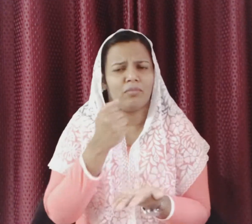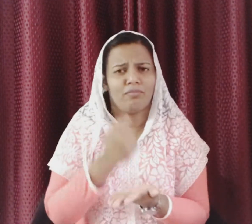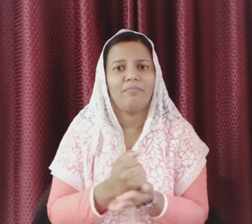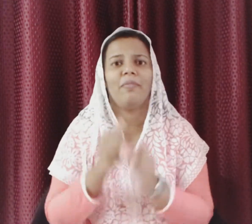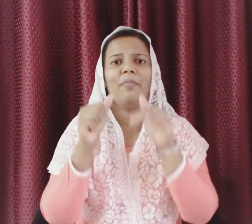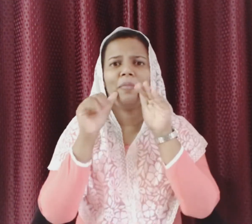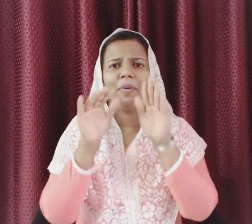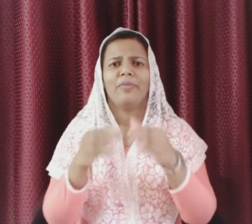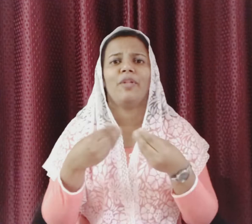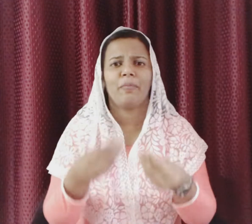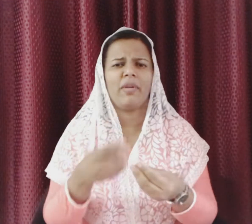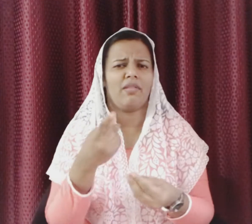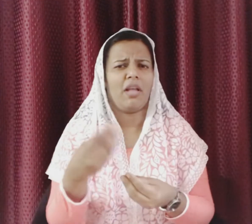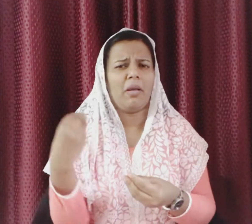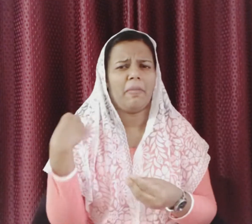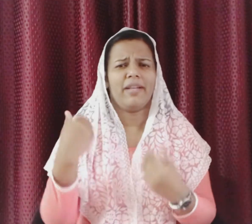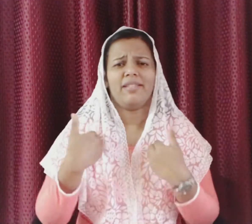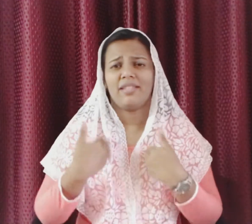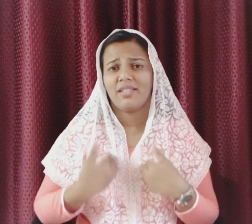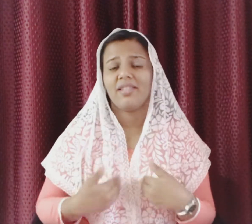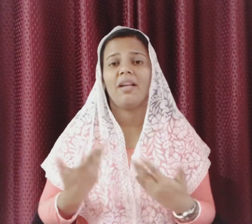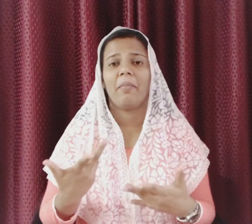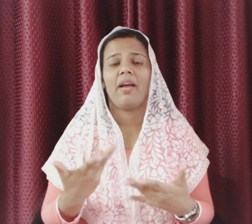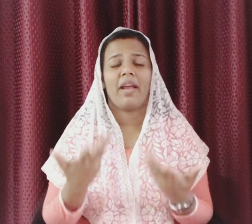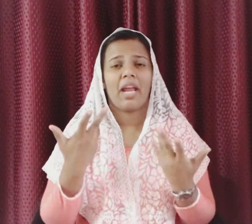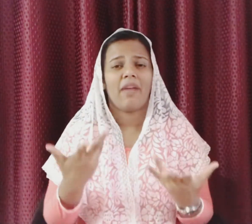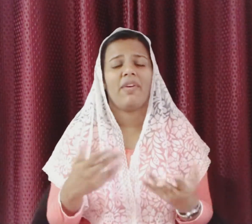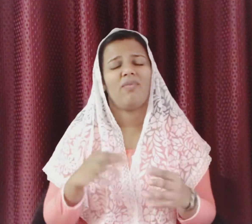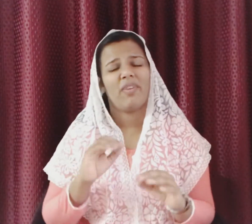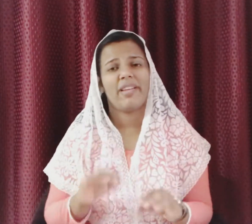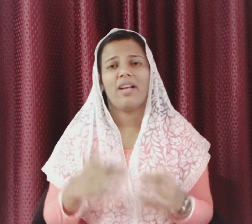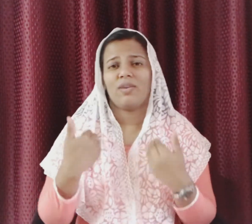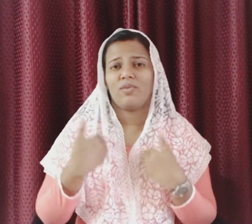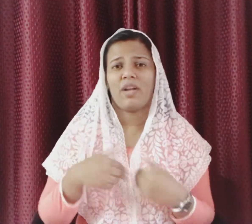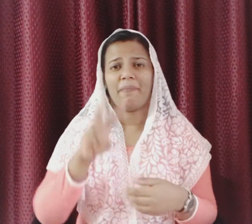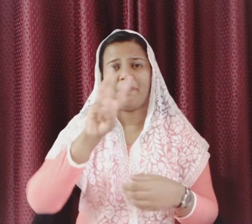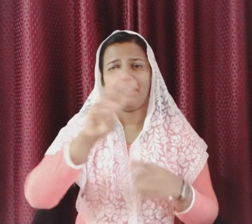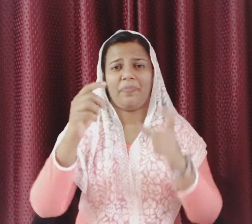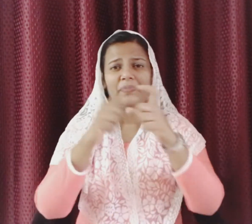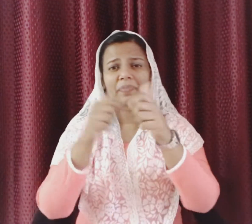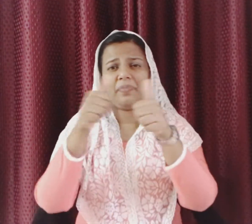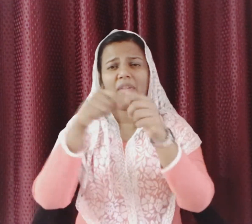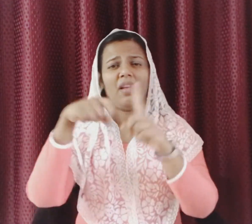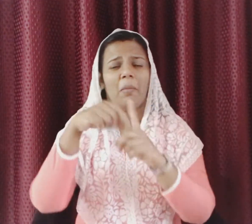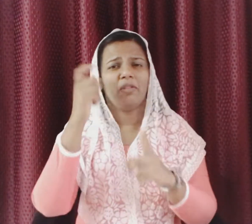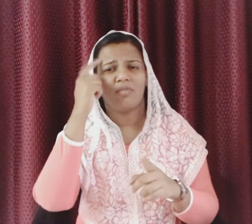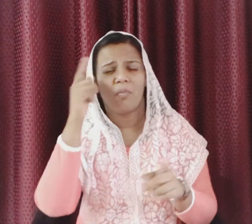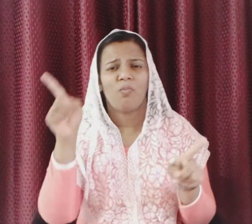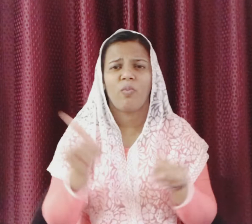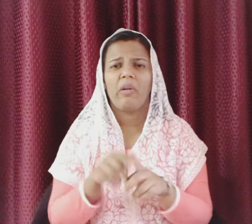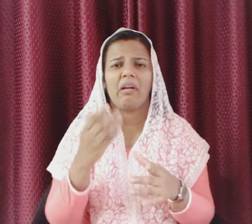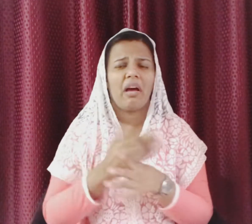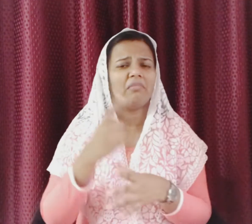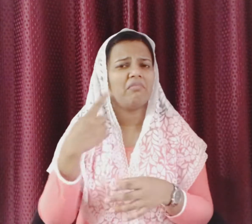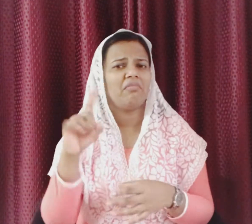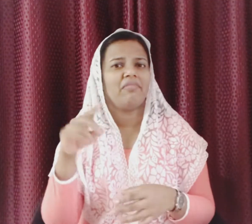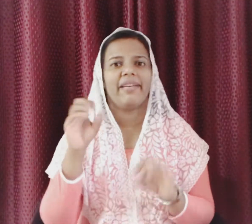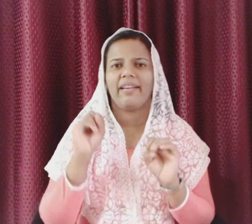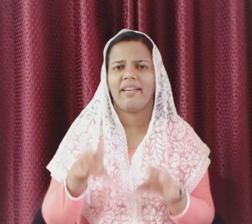പ്രാപിക്കും. ഇന്ന് ഏതെങ്കിലും വിഷയത്തിൽ നിങ്ങൾ തളർന്നിരിക്കുക, എവിടെയെങ്കിലും നിങ്ങൾ കുഴഞ്ഞിരിക്കുക, ആമേൻ, നിങ്ങൾ ഉദ്ദേശിക്കുന്ന രീതിയിൽ കാര്യങ്ങൾ നടക്കാതിരിക്കുക, പ്രിയപ്പെട്ടവരെ മറ്റു